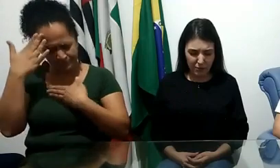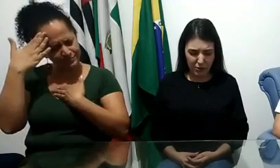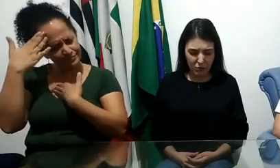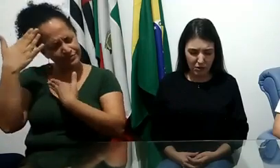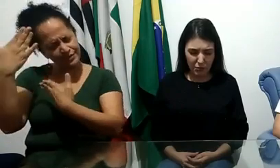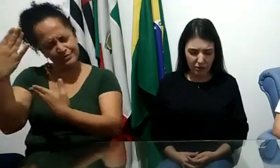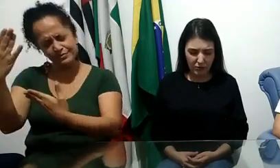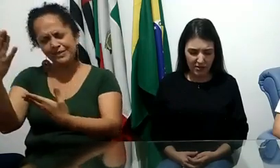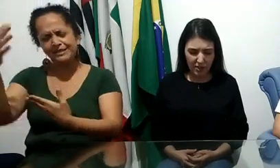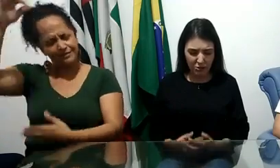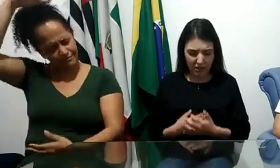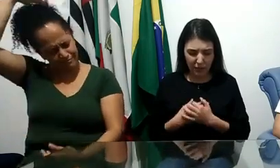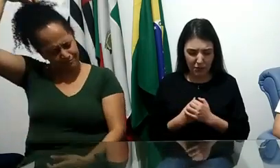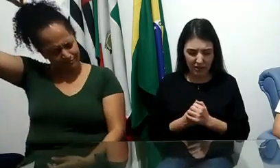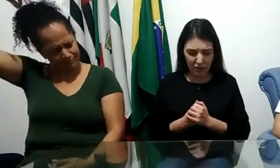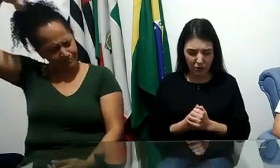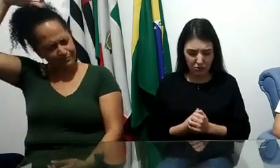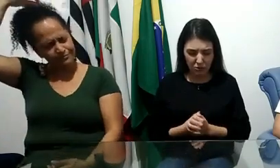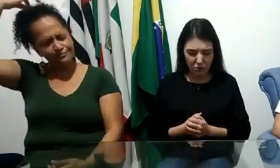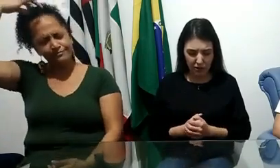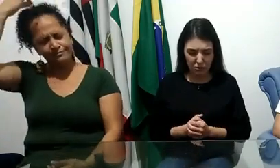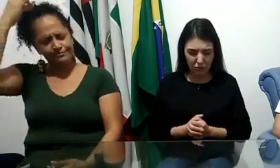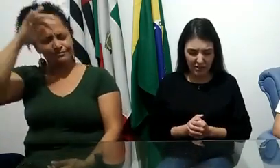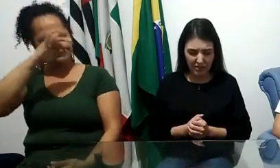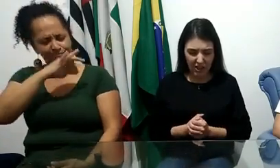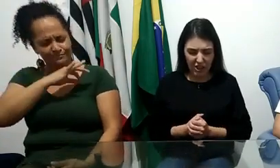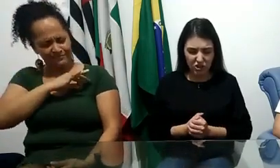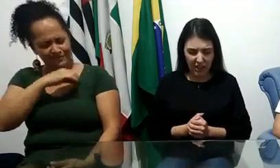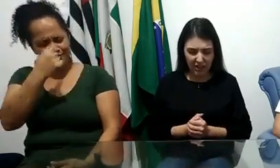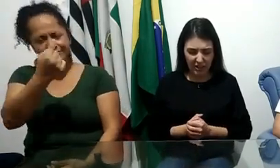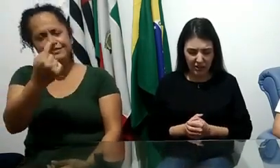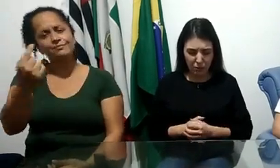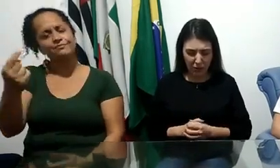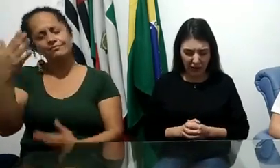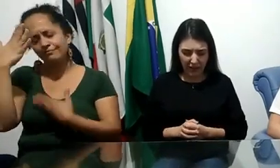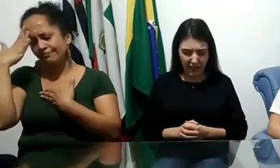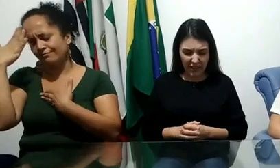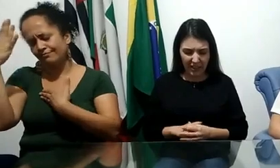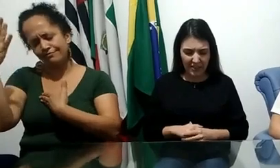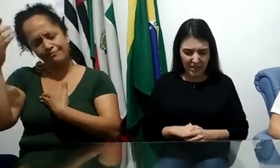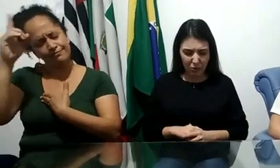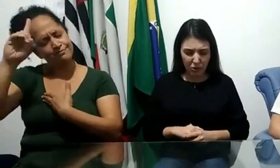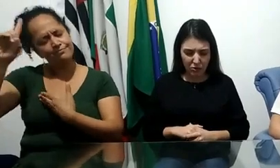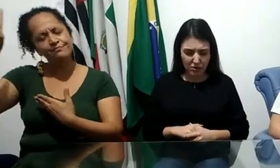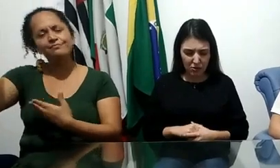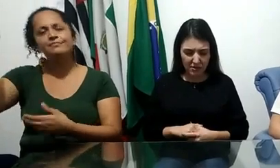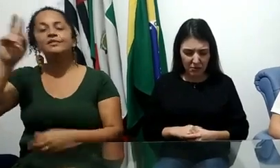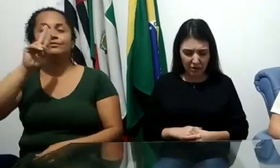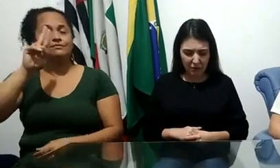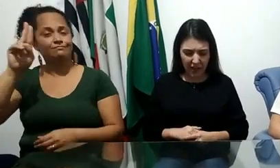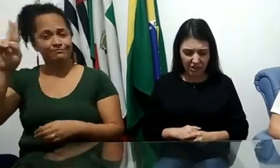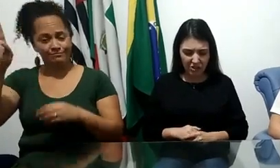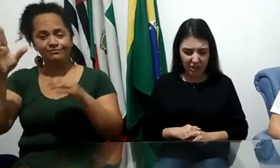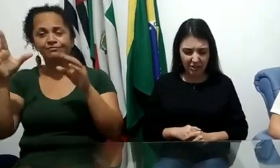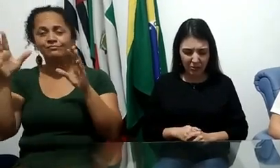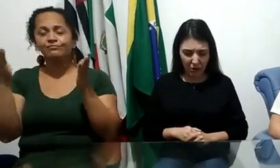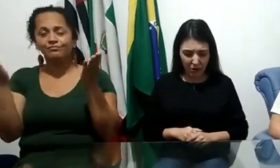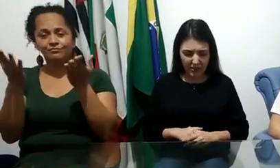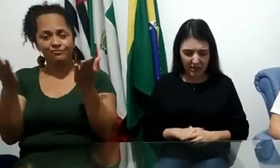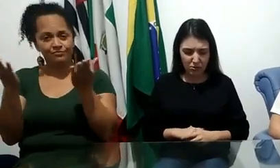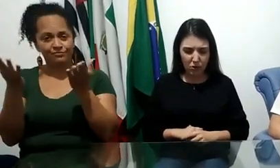maravilhosa pessoa do Espírito Santo que habita em nossos corações. Te agradeço, ó Pai, que nessa noite o Senhor se manifeste